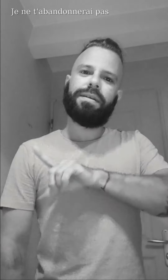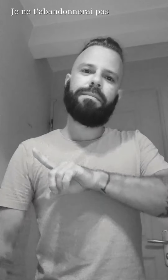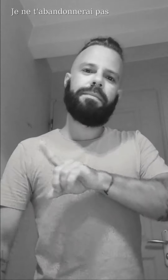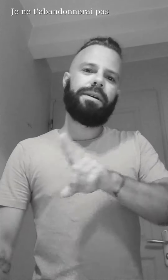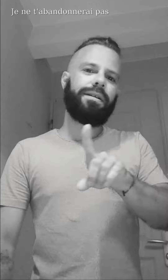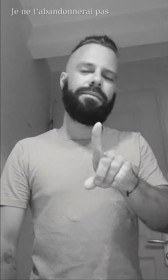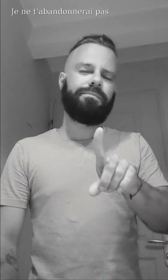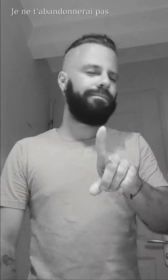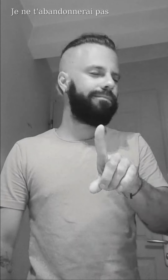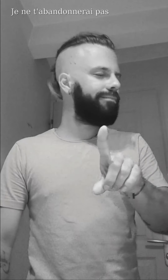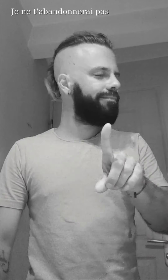t'abandonnerai